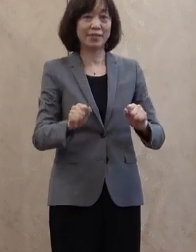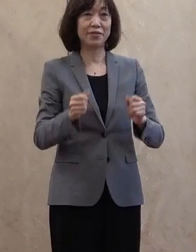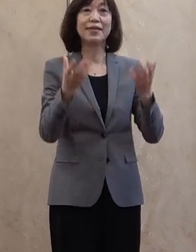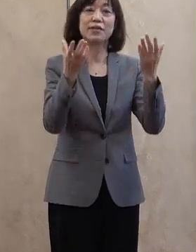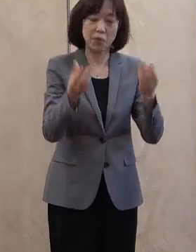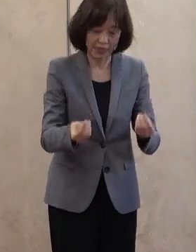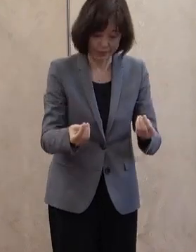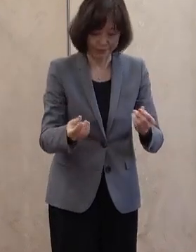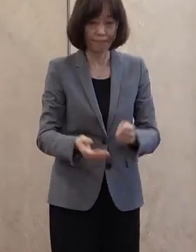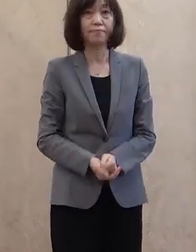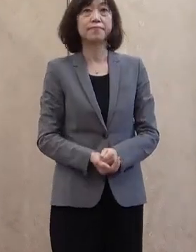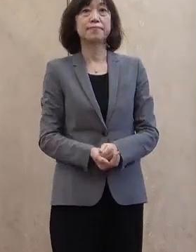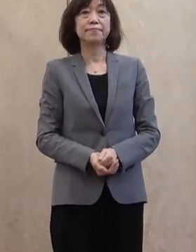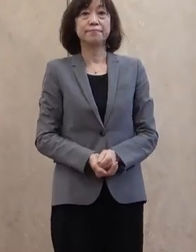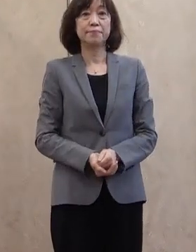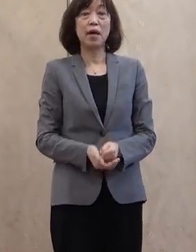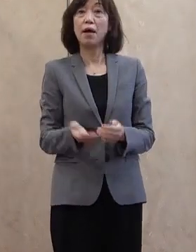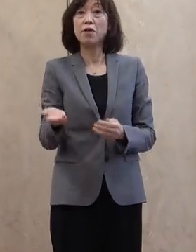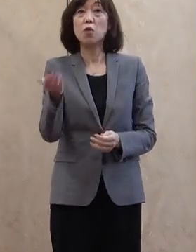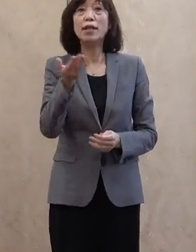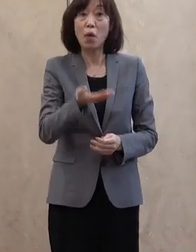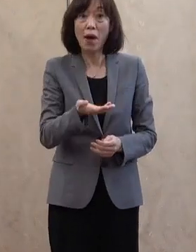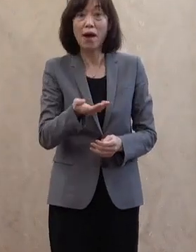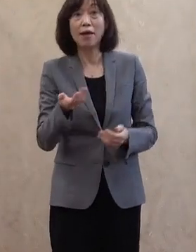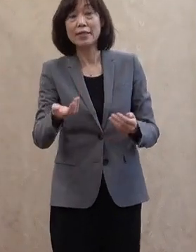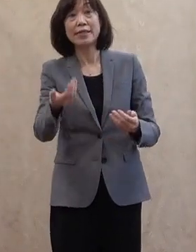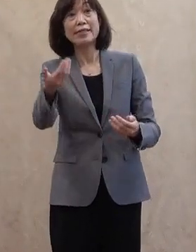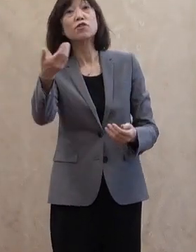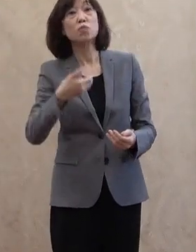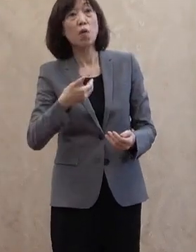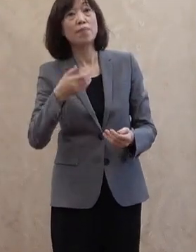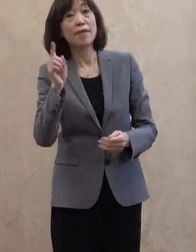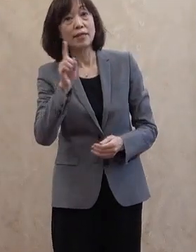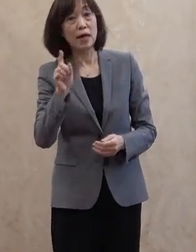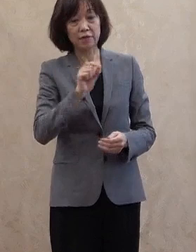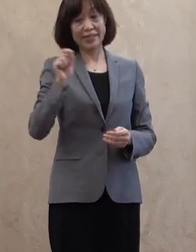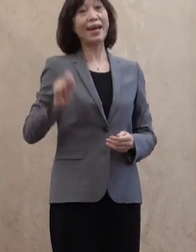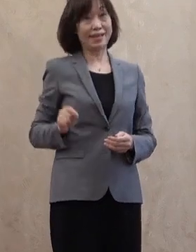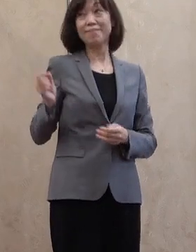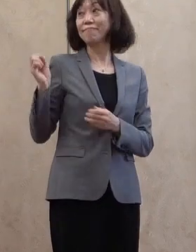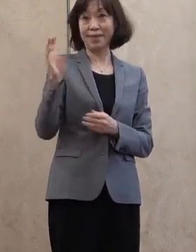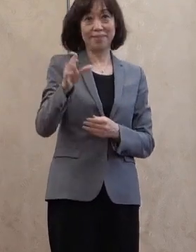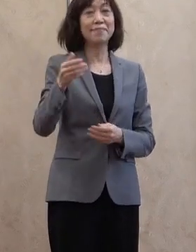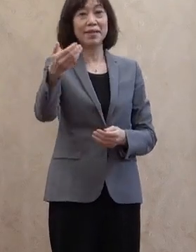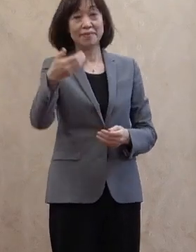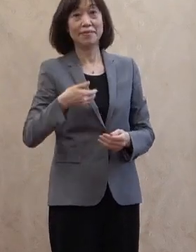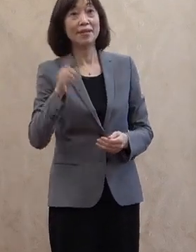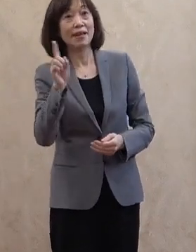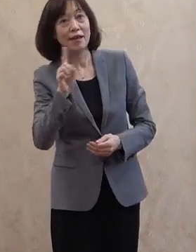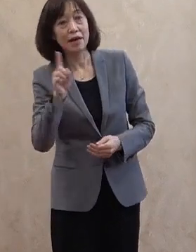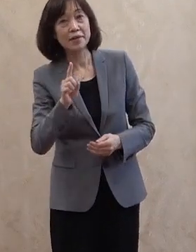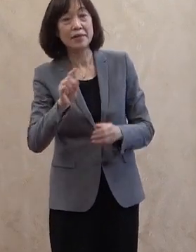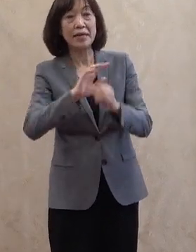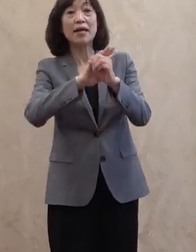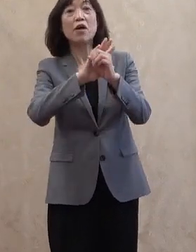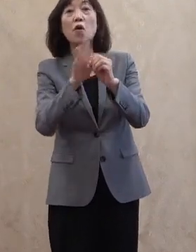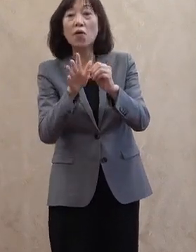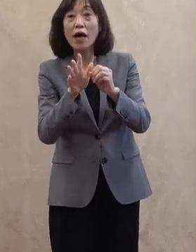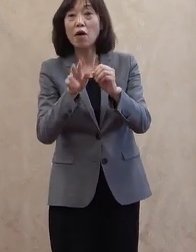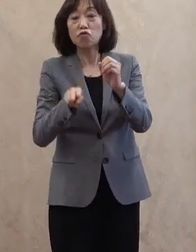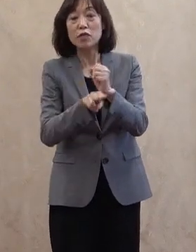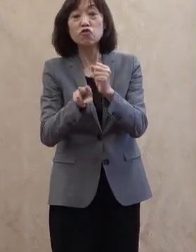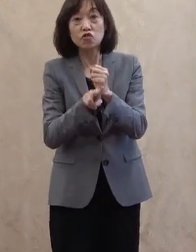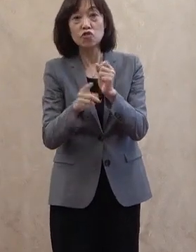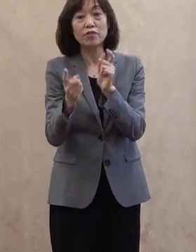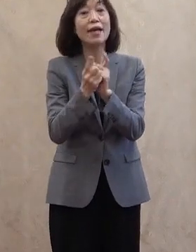。 それではご質問をお受けいたします。先ほど開催しました新型コロナウイルス対策本部会議の内容に